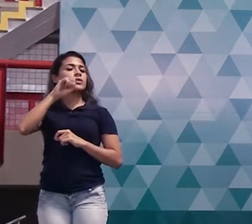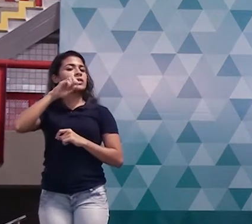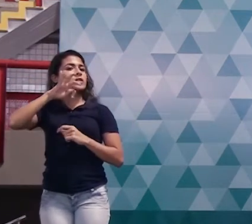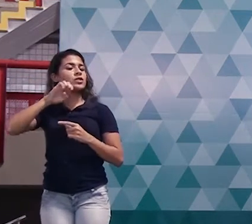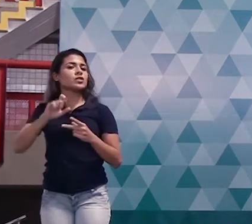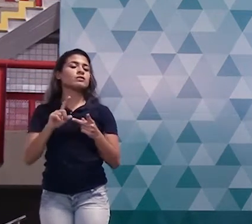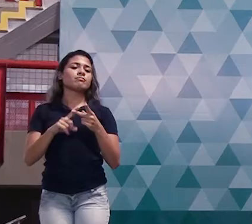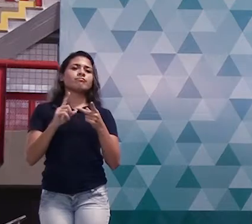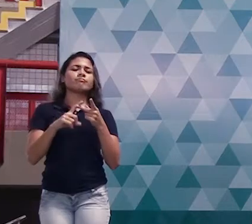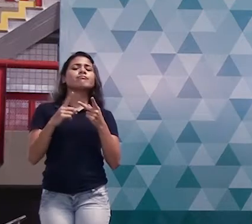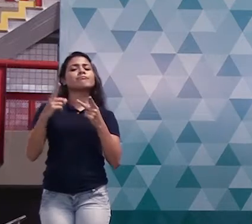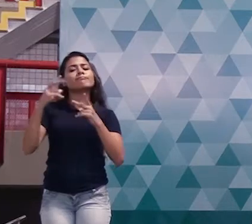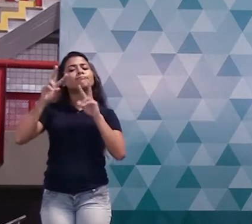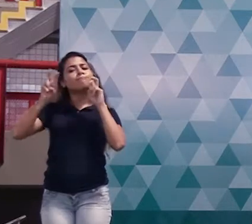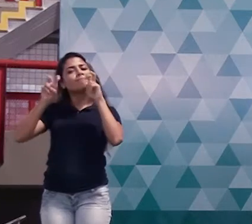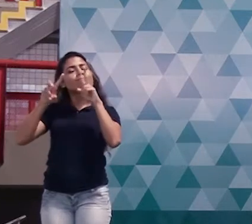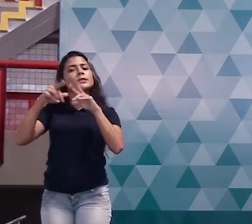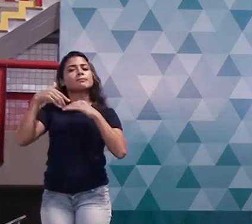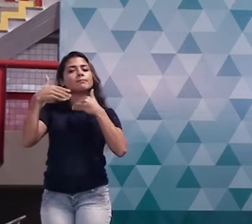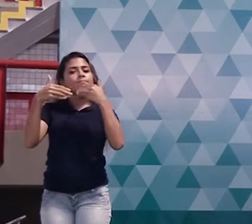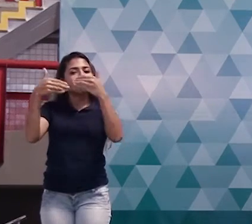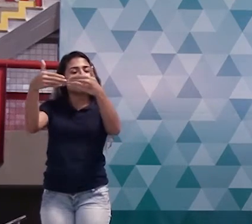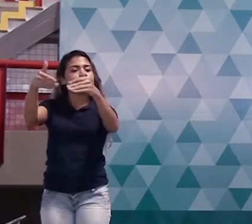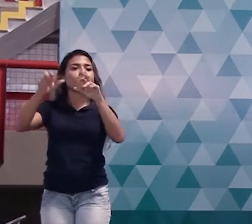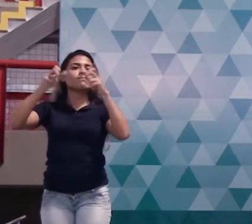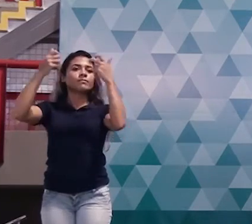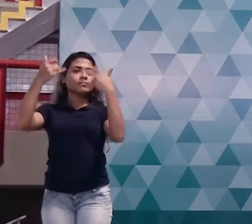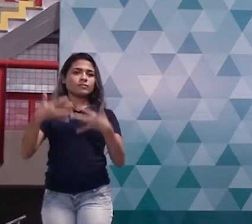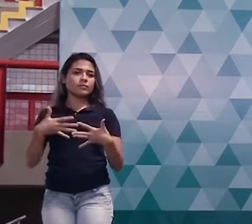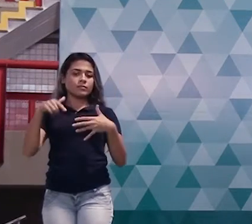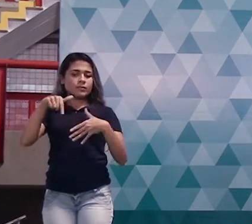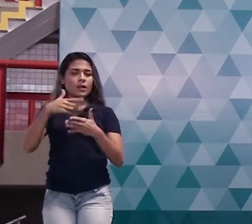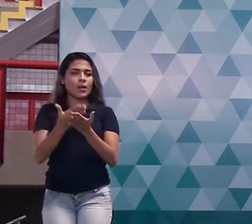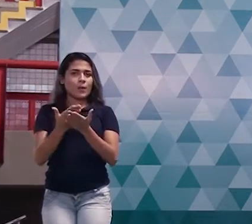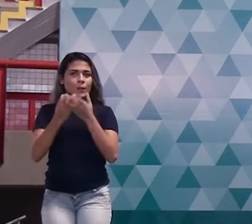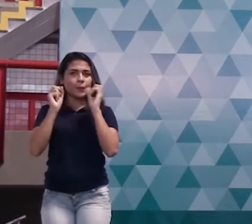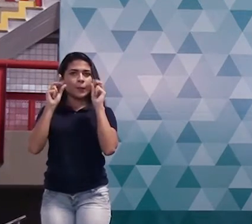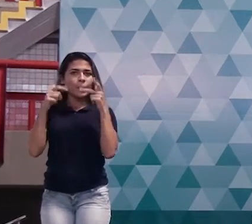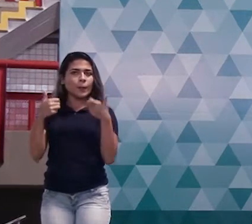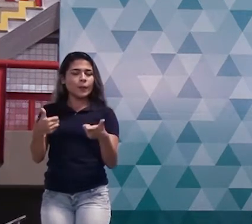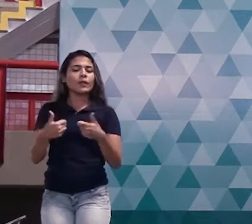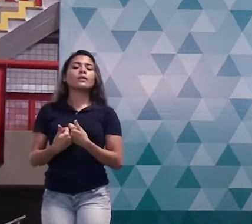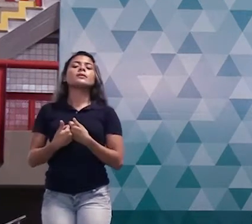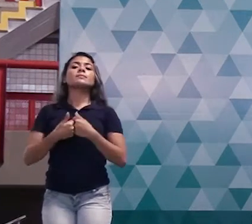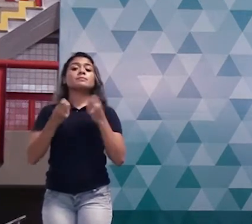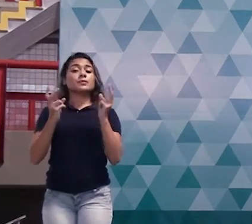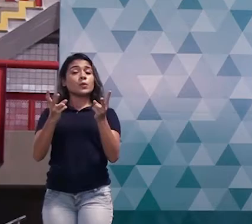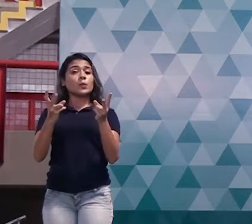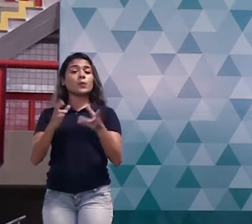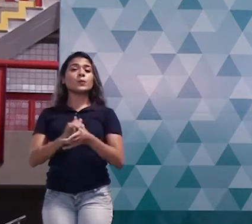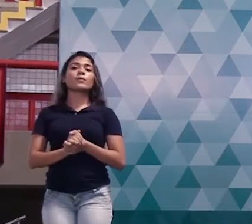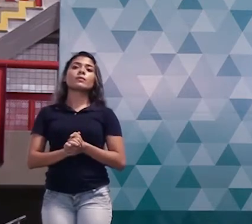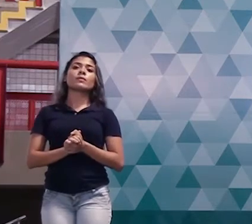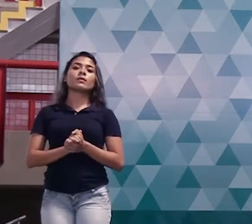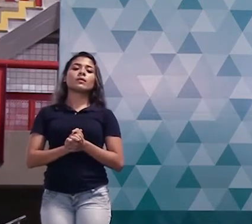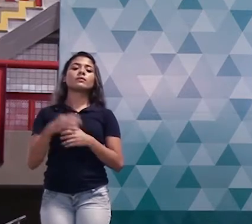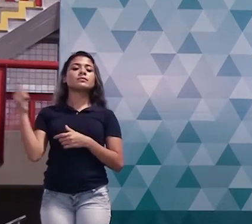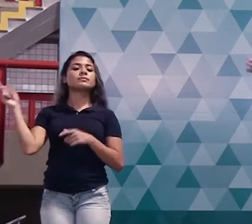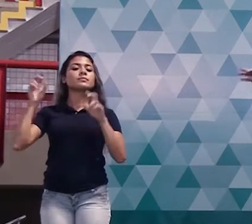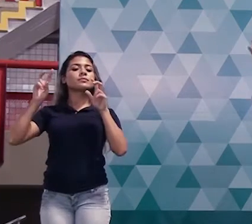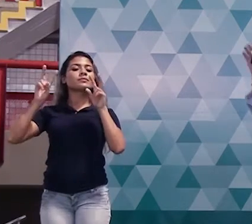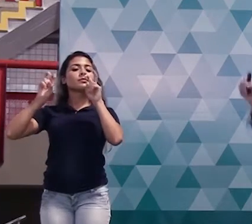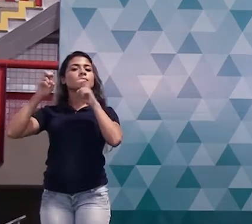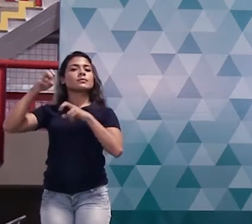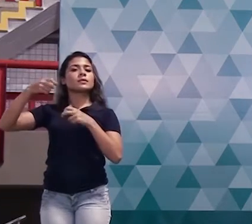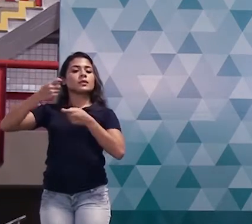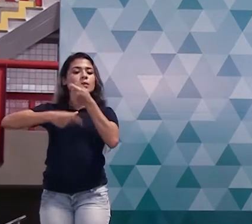são temas que a gente ainda vai conversar nos outros aspectos aqui da nossa aula, tá bom? Pois vamos em frente. Então vamos para a economia. Tá